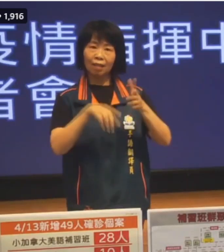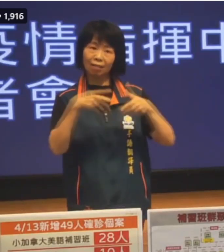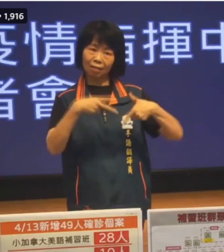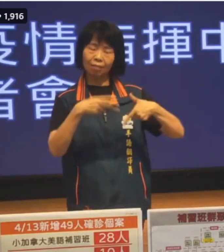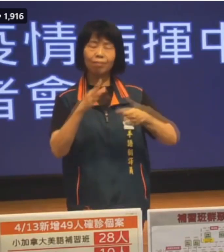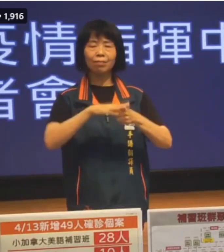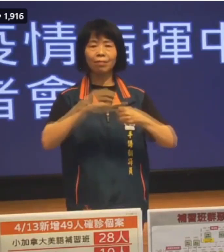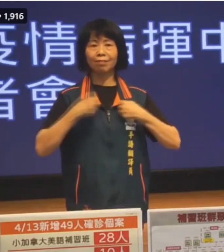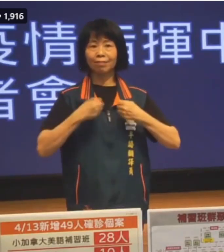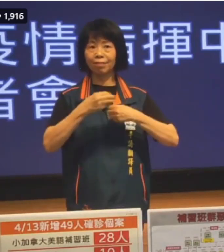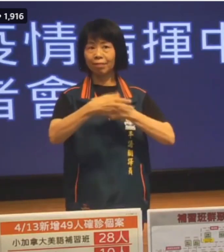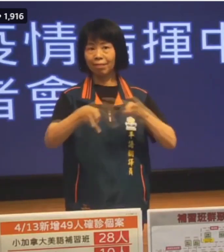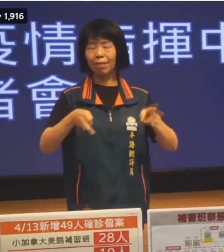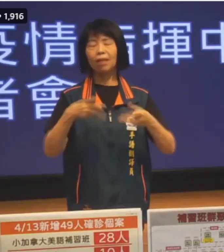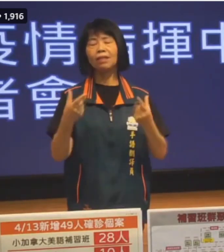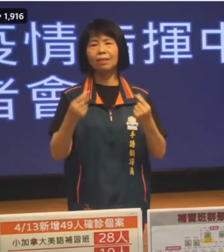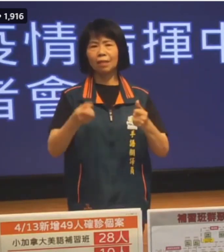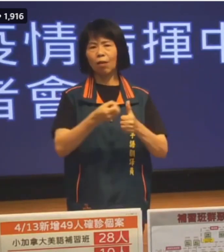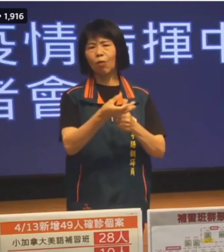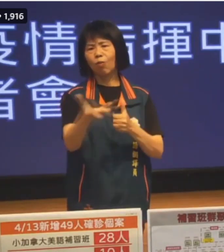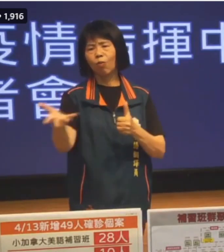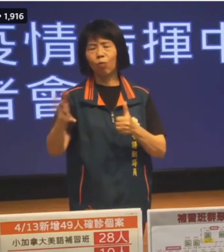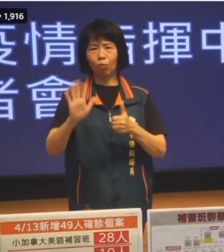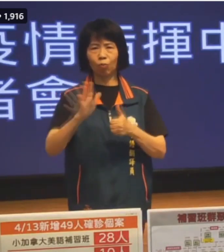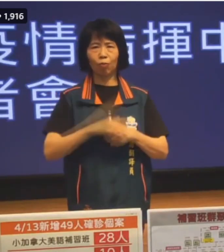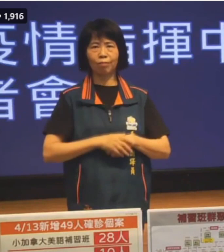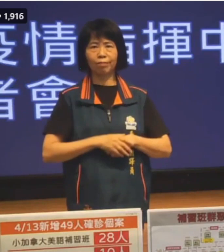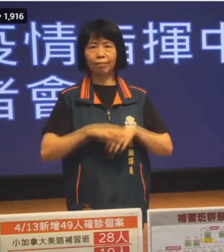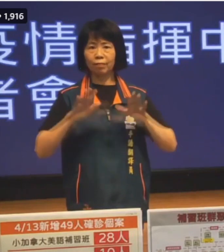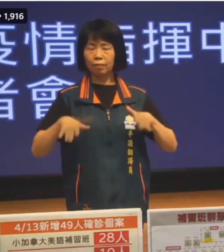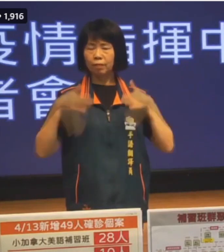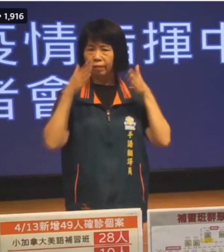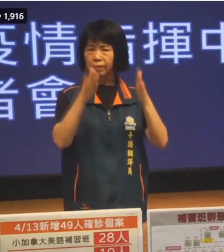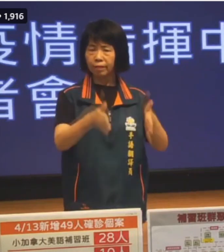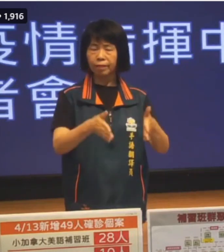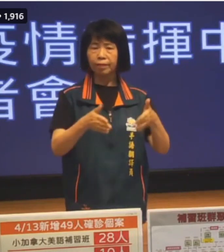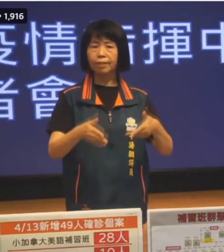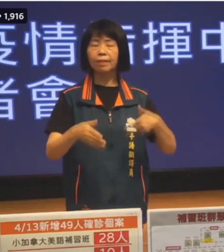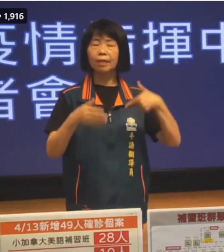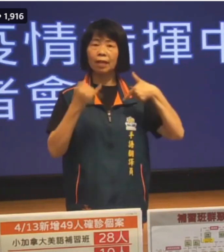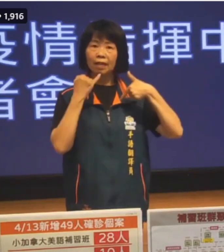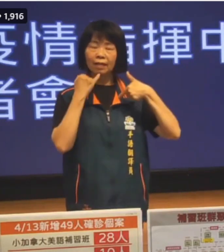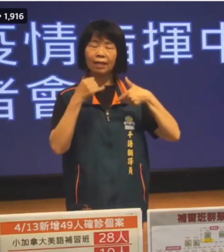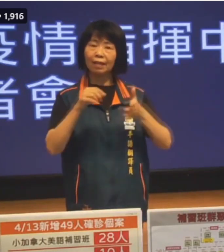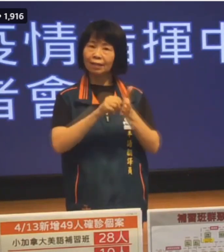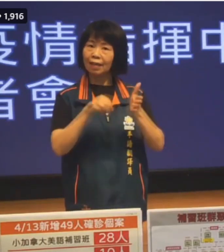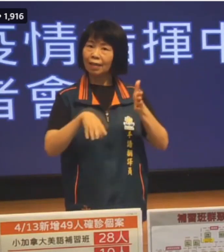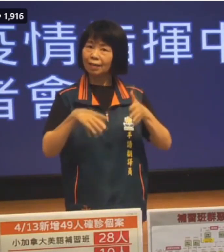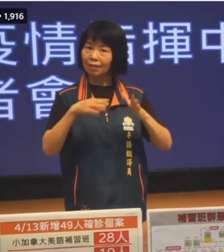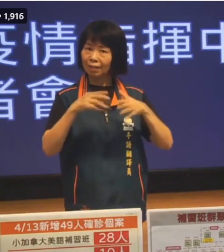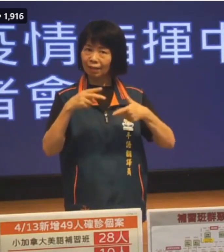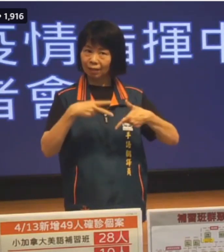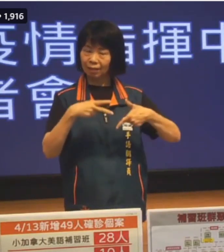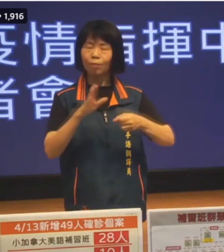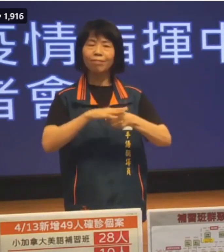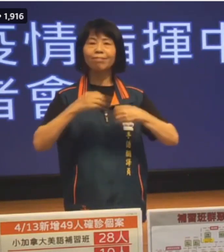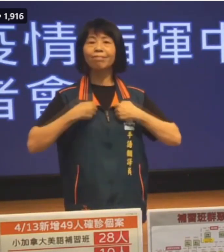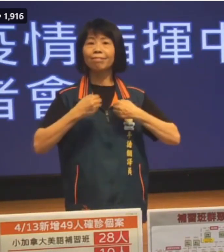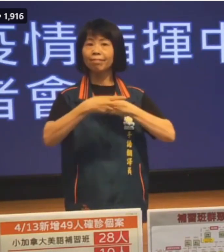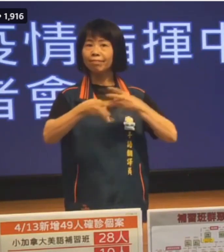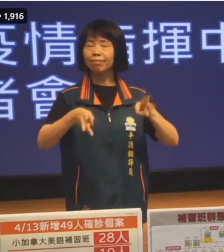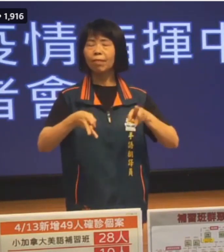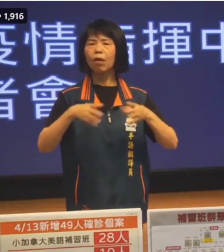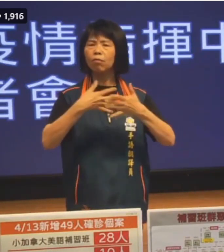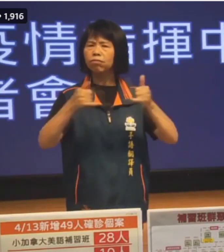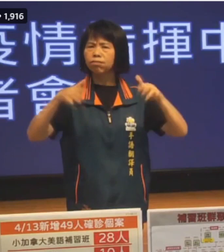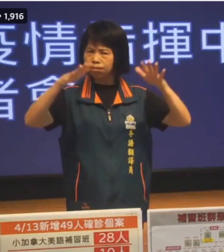他的一样有这样一个外圈的感染。那还好我们现在针对于和家人补习班的其他的学生也在赶